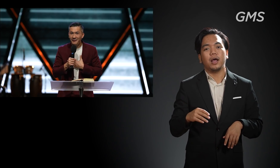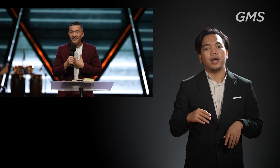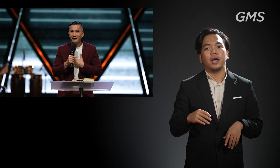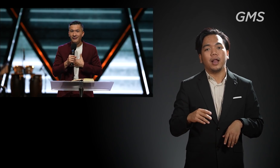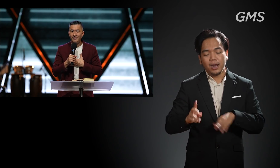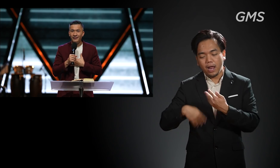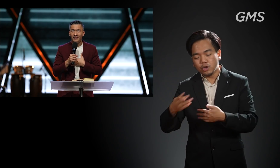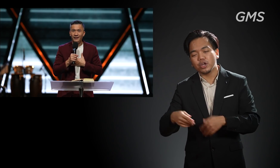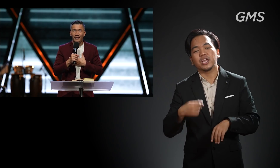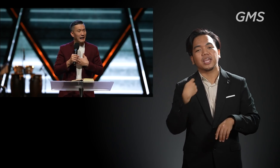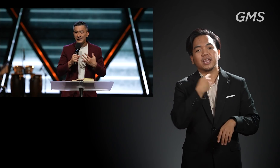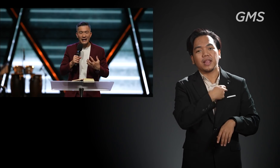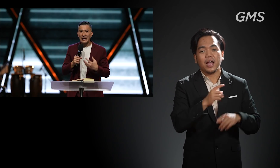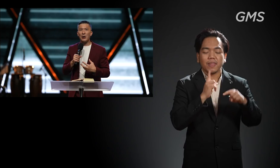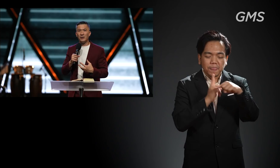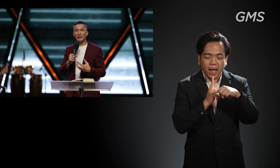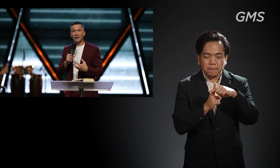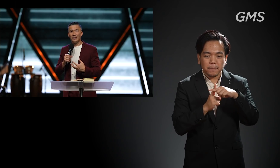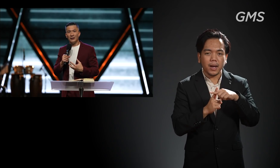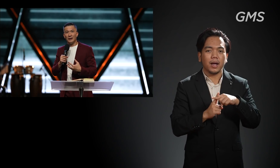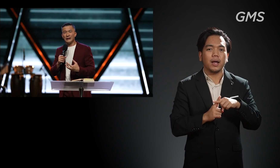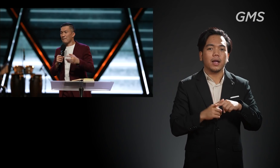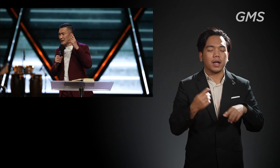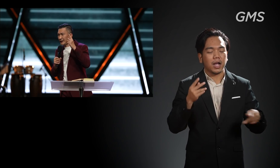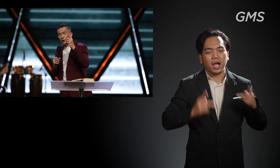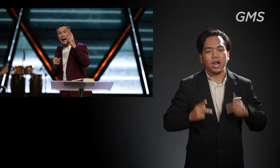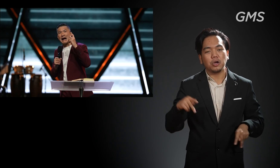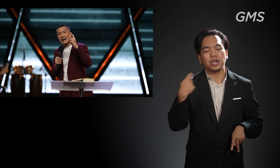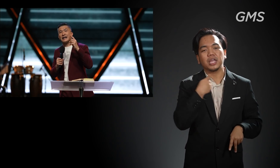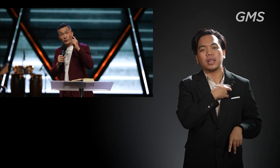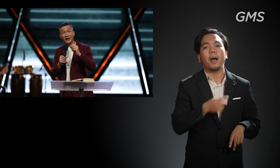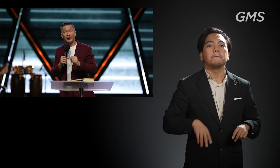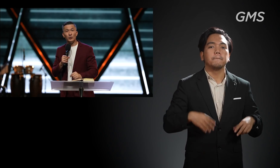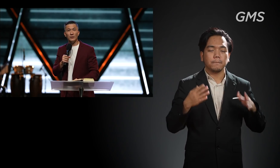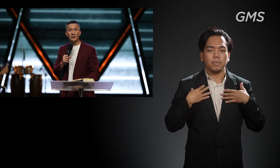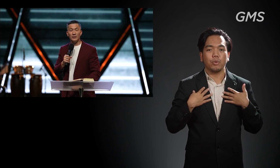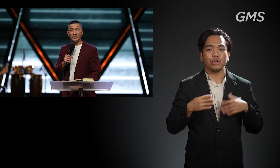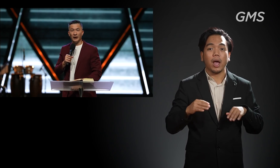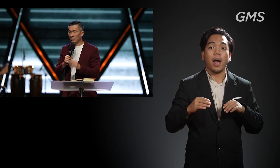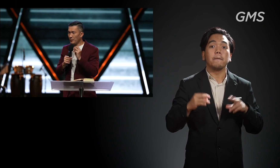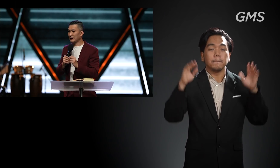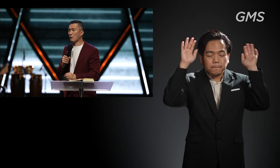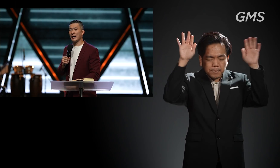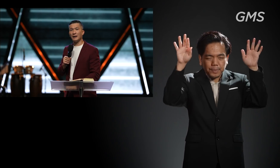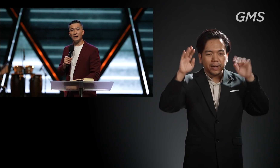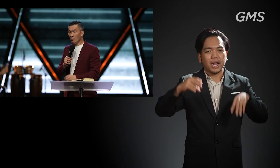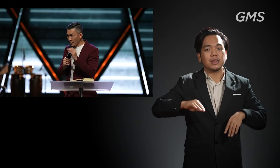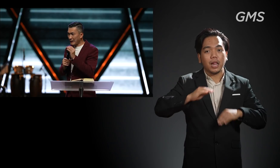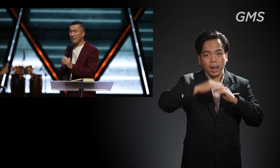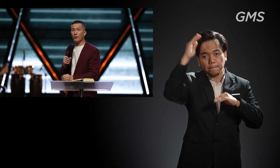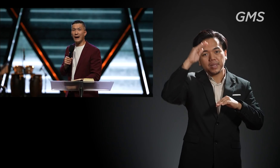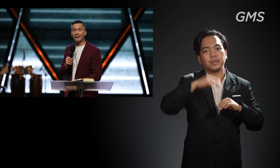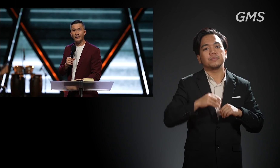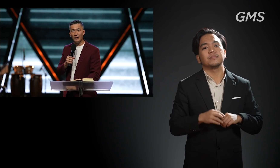lebih. Karena saya tahu, yang penting itu anak-anak saya punya ilmu pengetahuan,